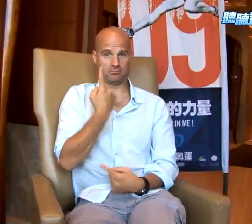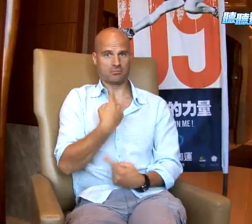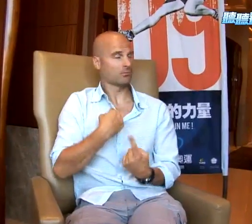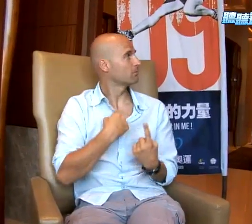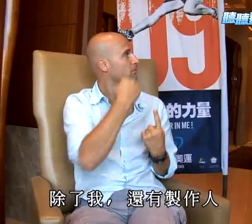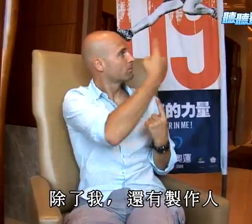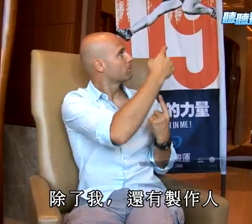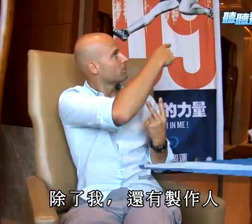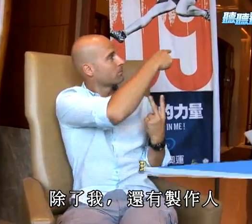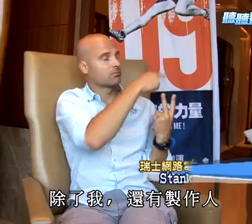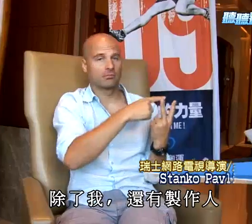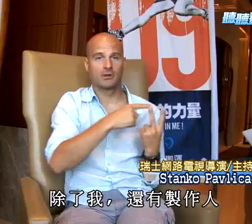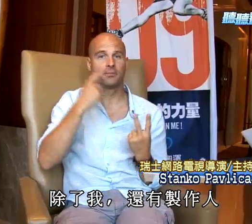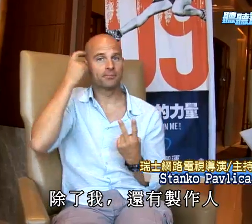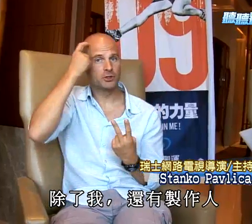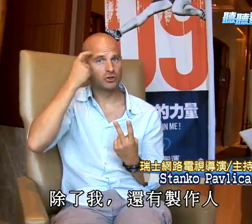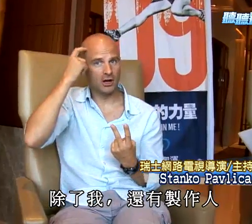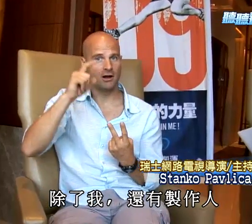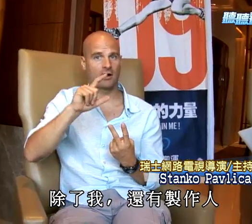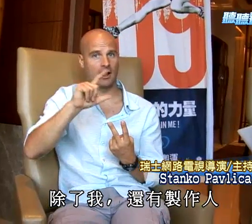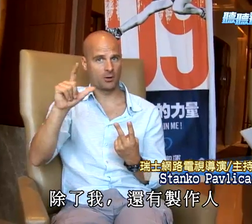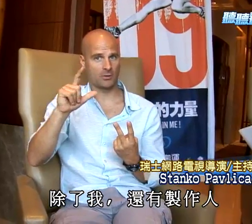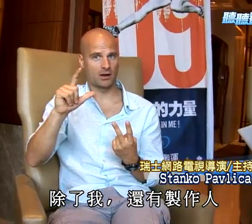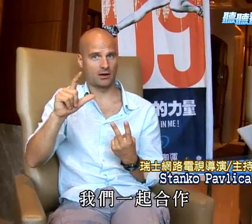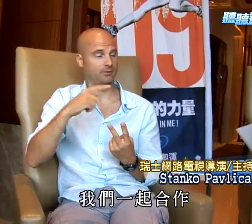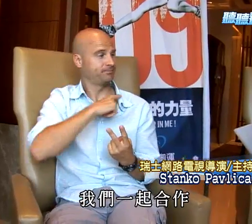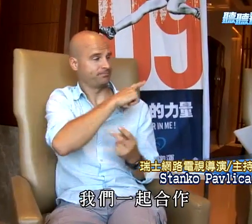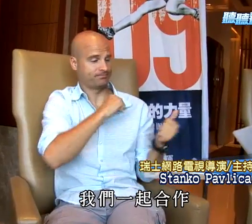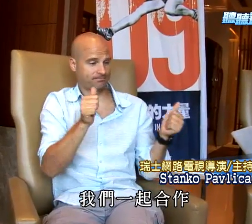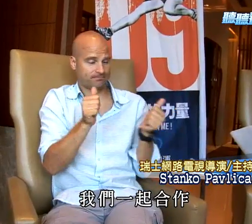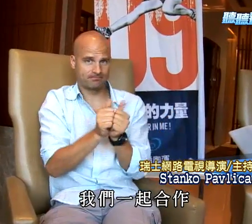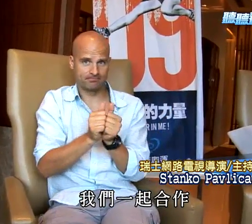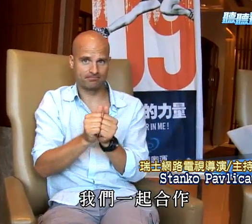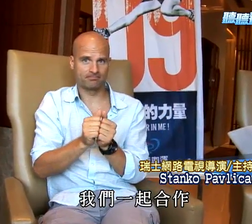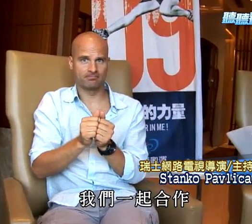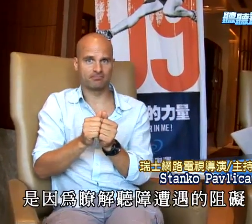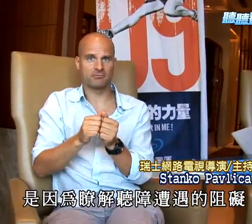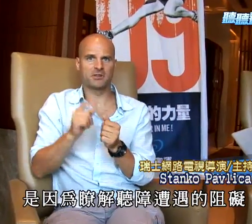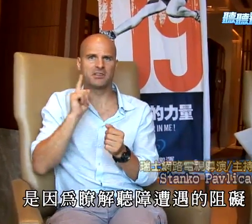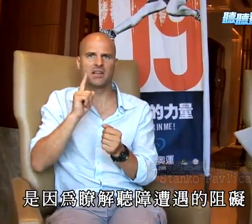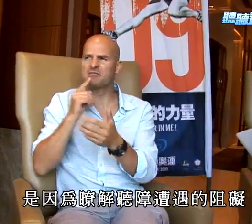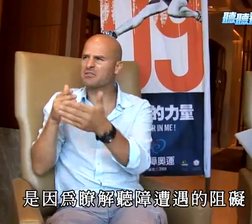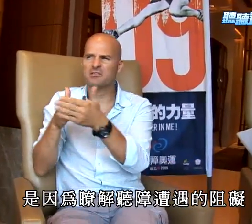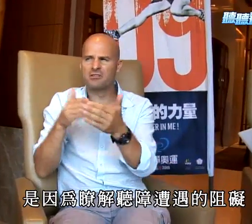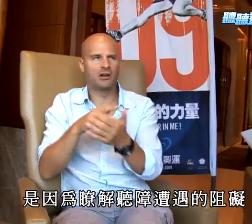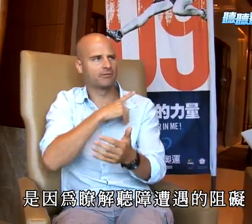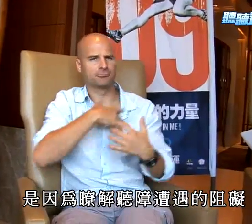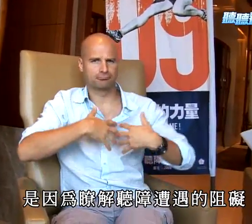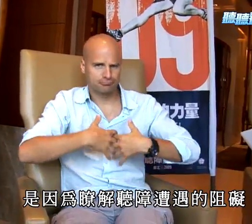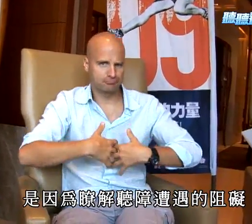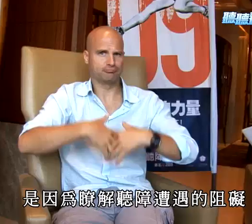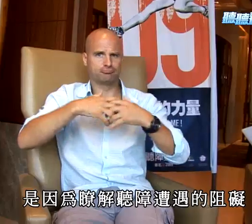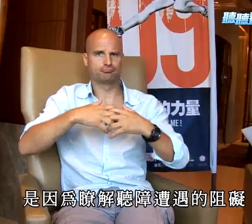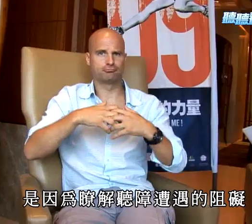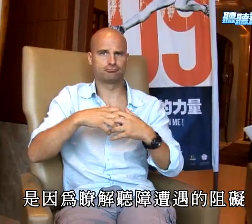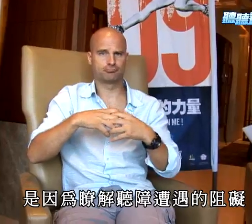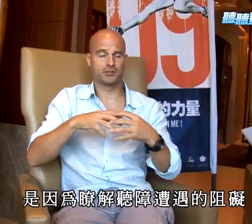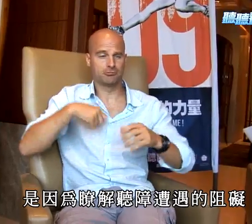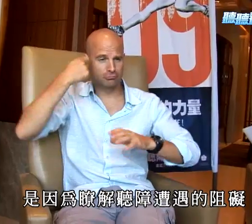除了我还有制作人，我们一起合作是因为了解听障遭遇的阻碍，所以我们